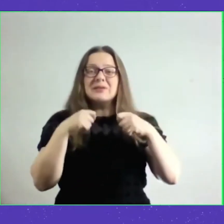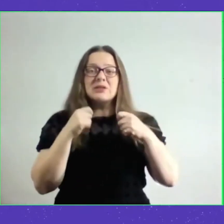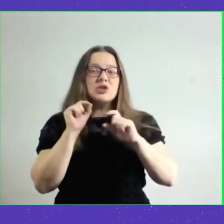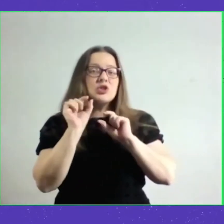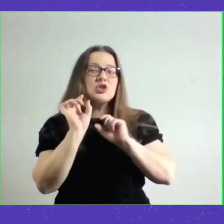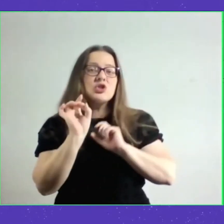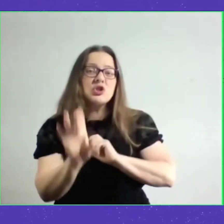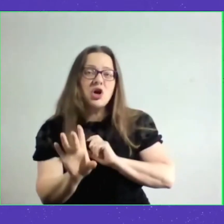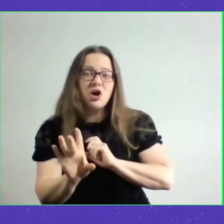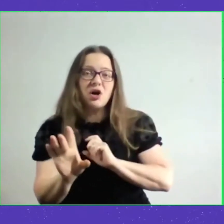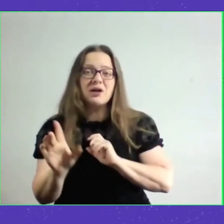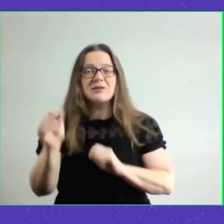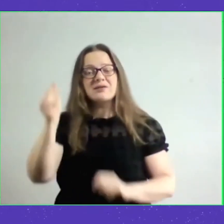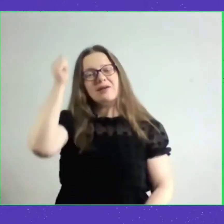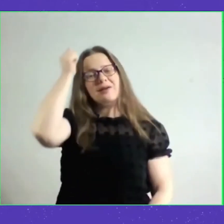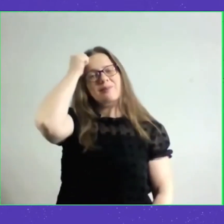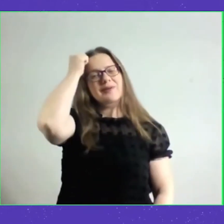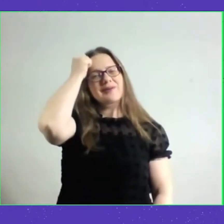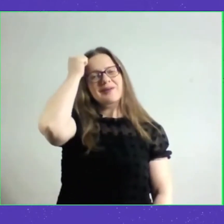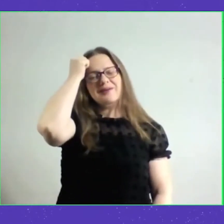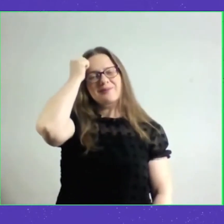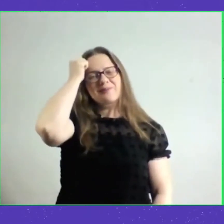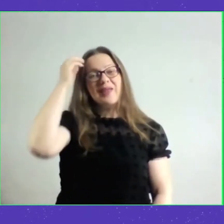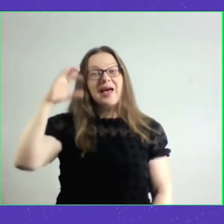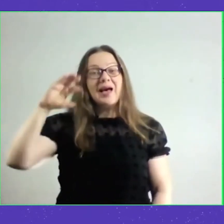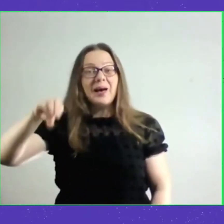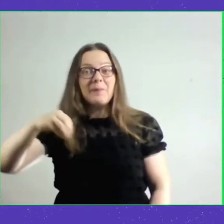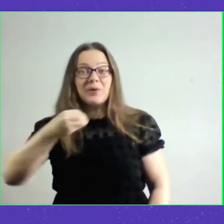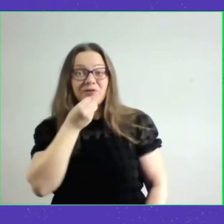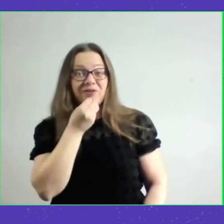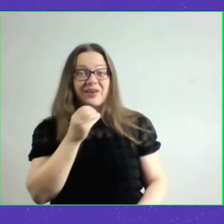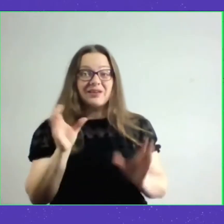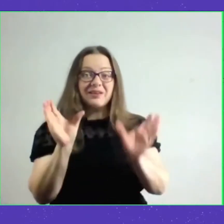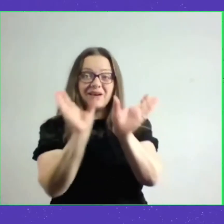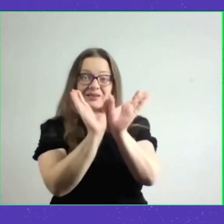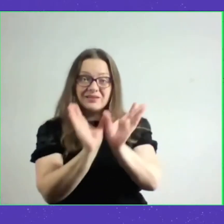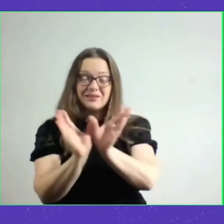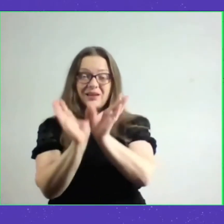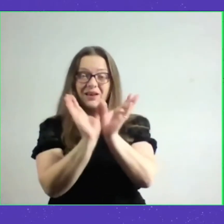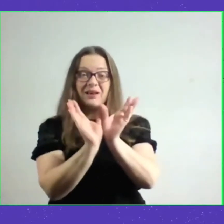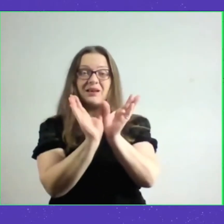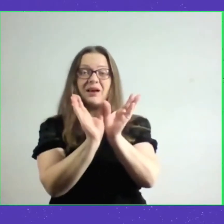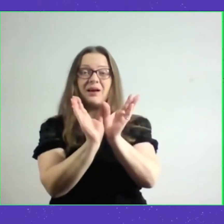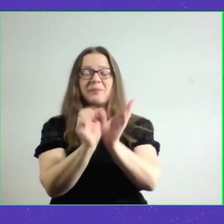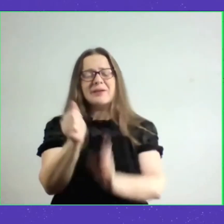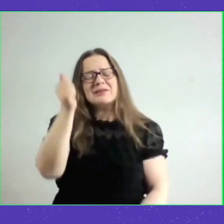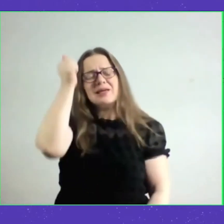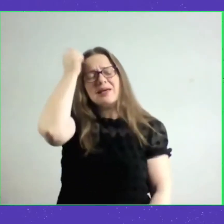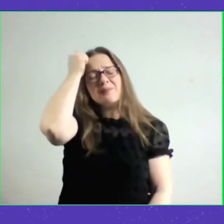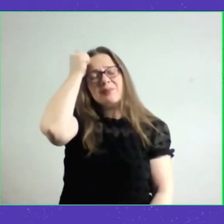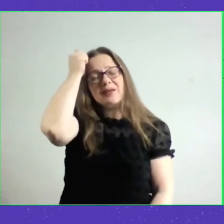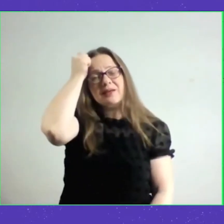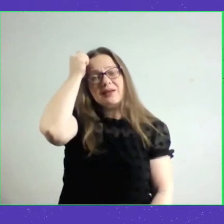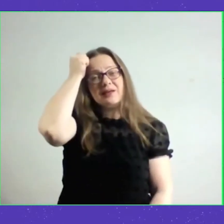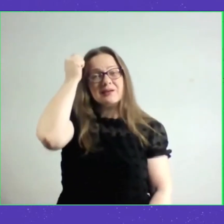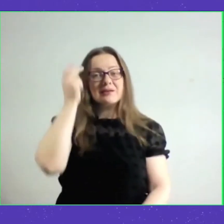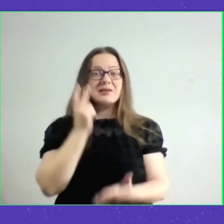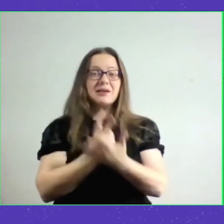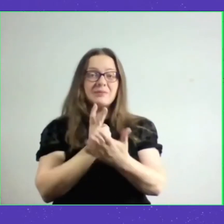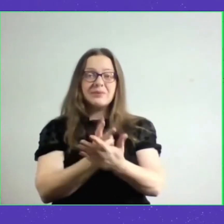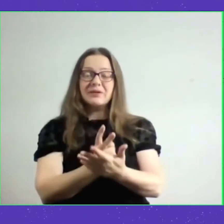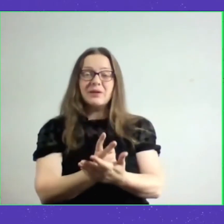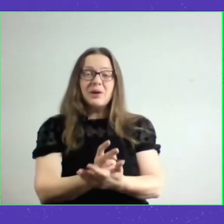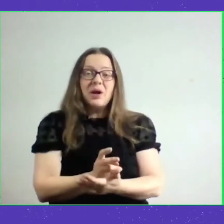Aproveita a mesa do Senhor. Eu espero que a gente encare a mesa do Senhor pelo menos uma vez por semana. Uma vez por semana nós